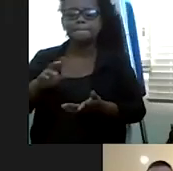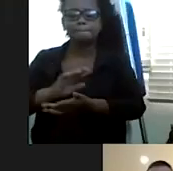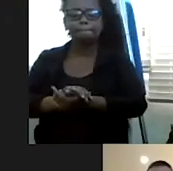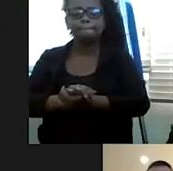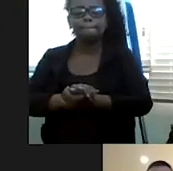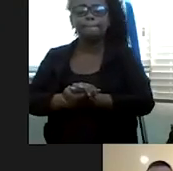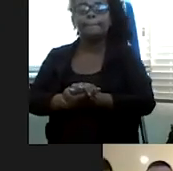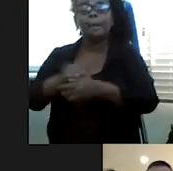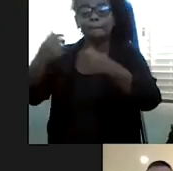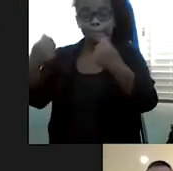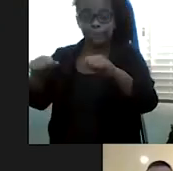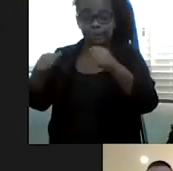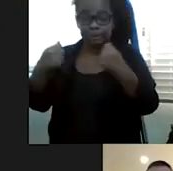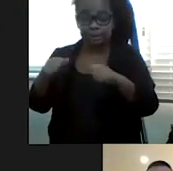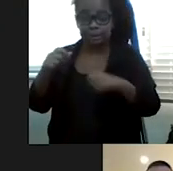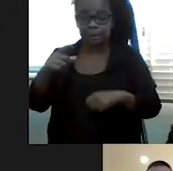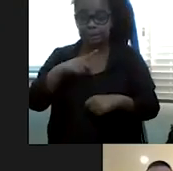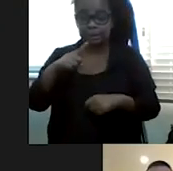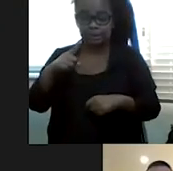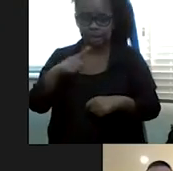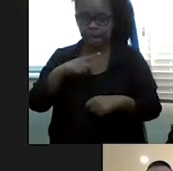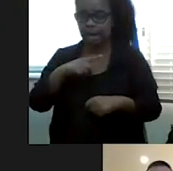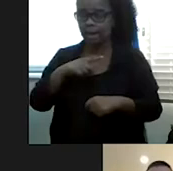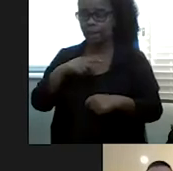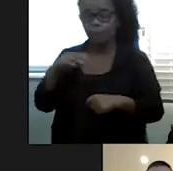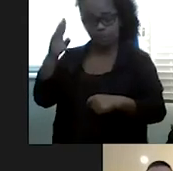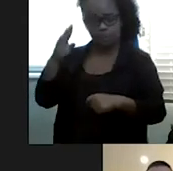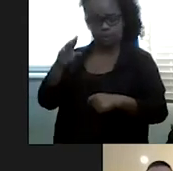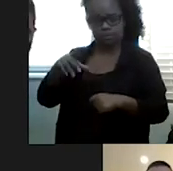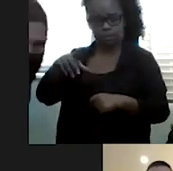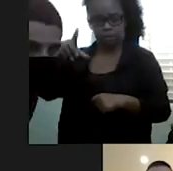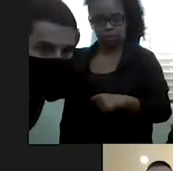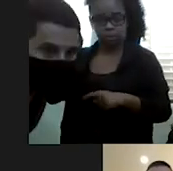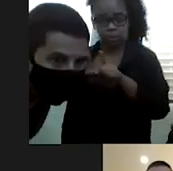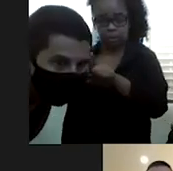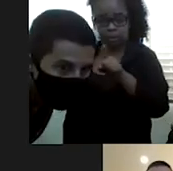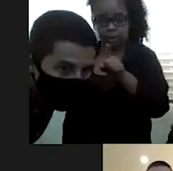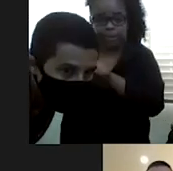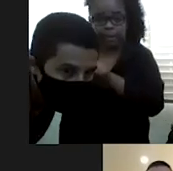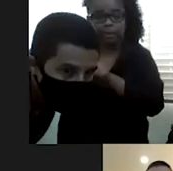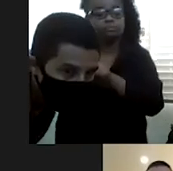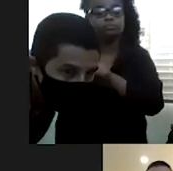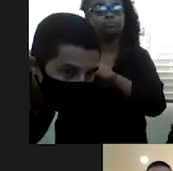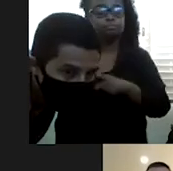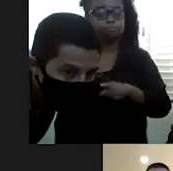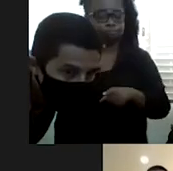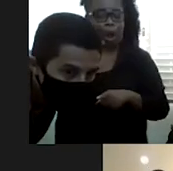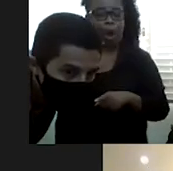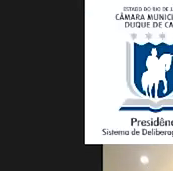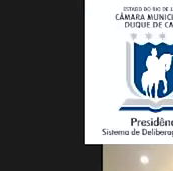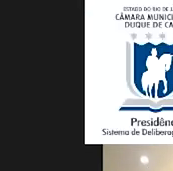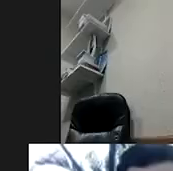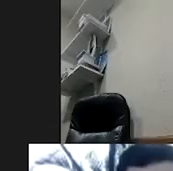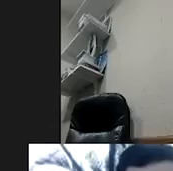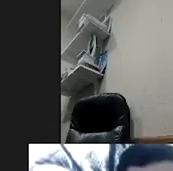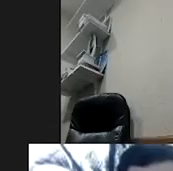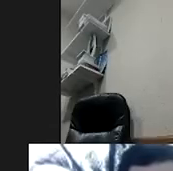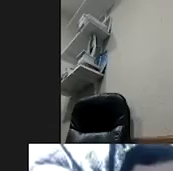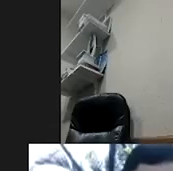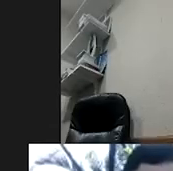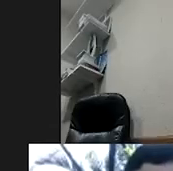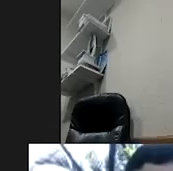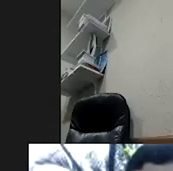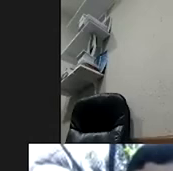ter uma prioridade, sendo que eu tenho um filho que tem